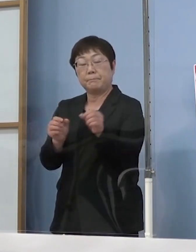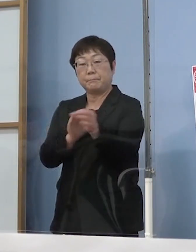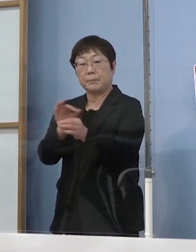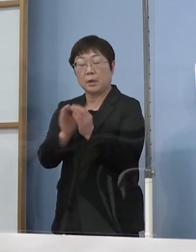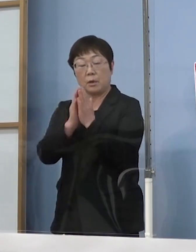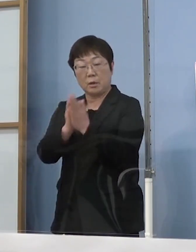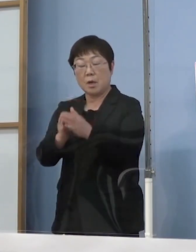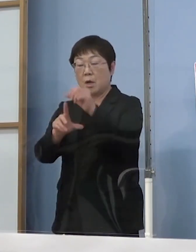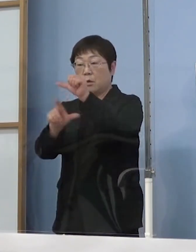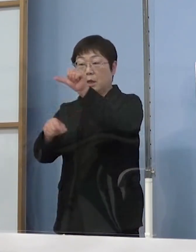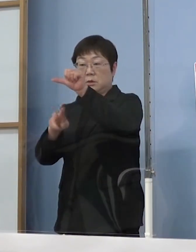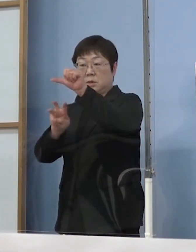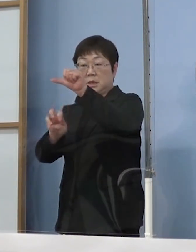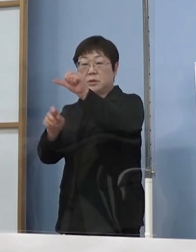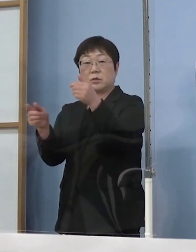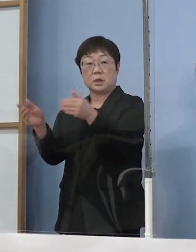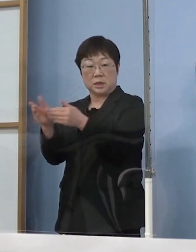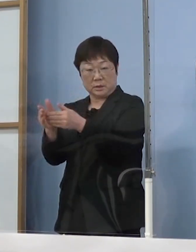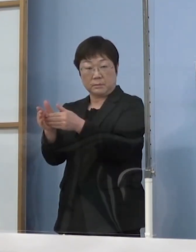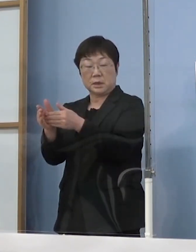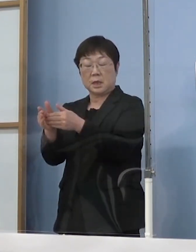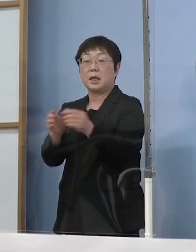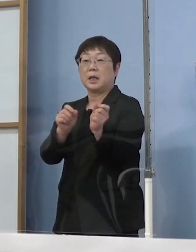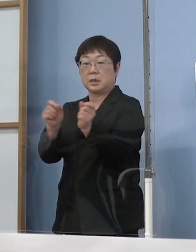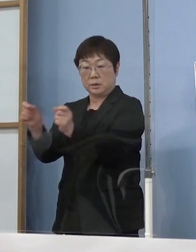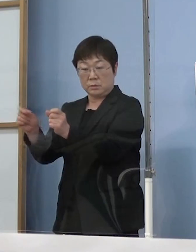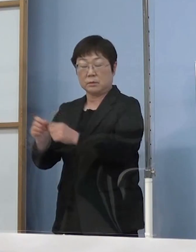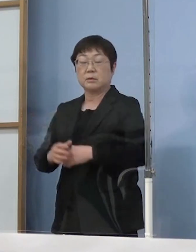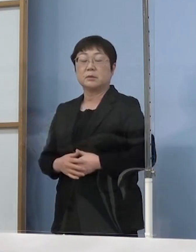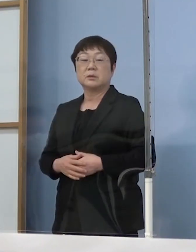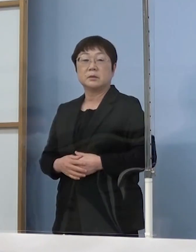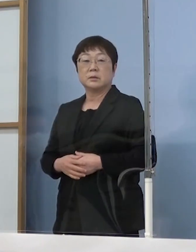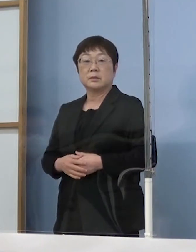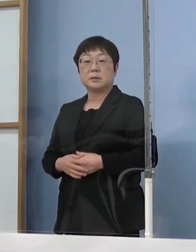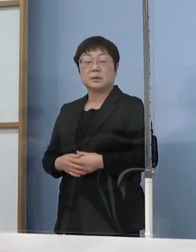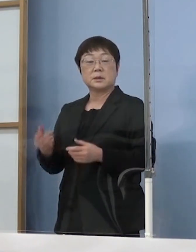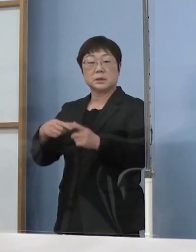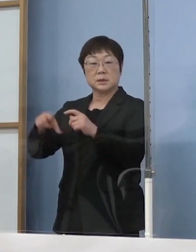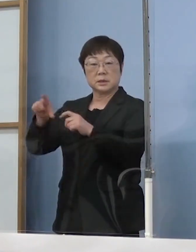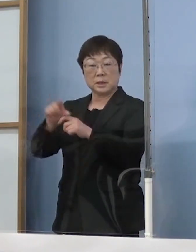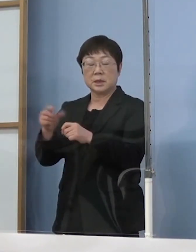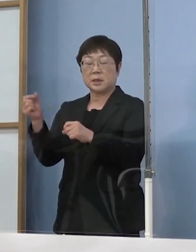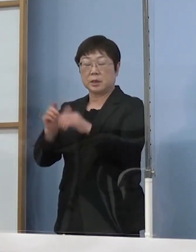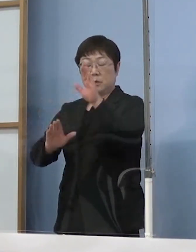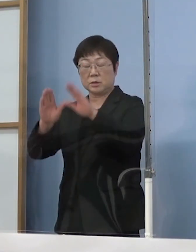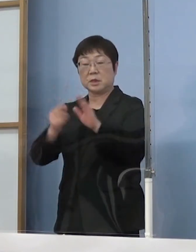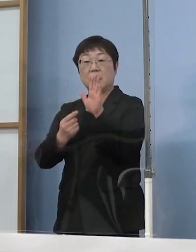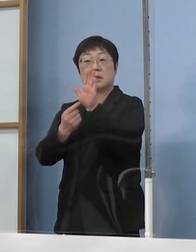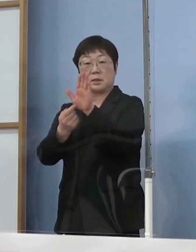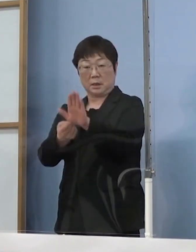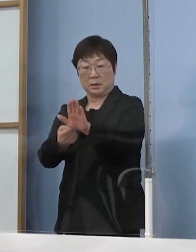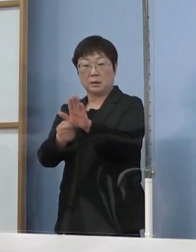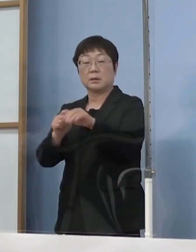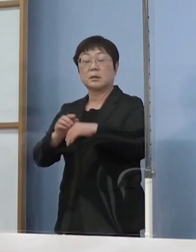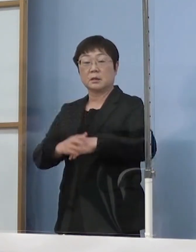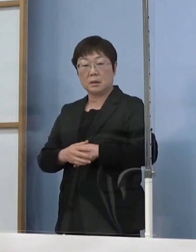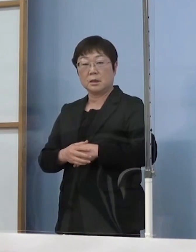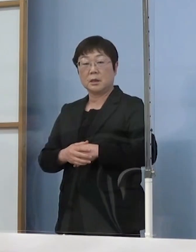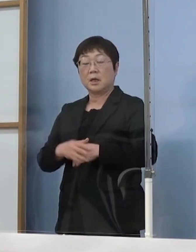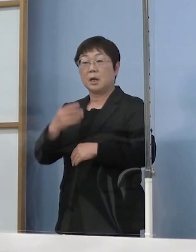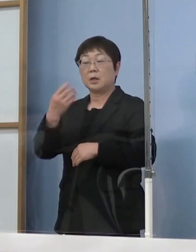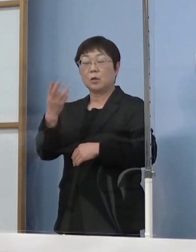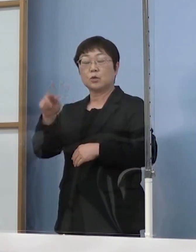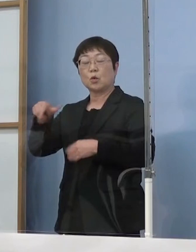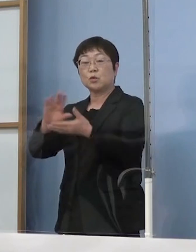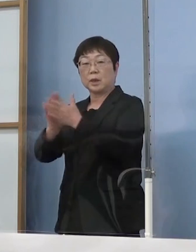が5月の31日まで延長となりました。またさらには緊急事態宣言が4都